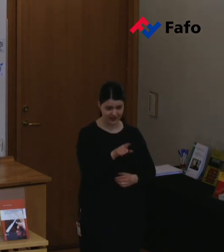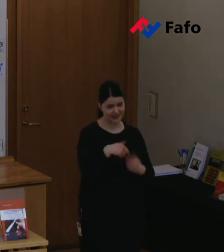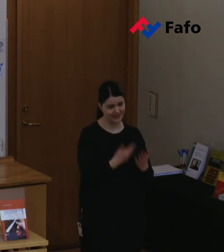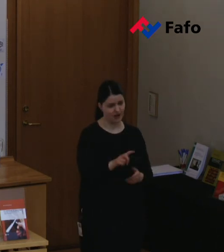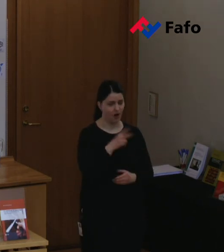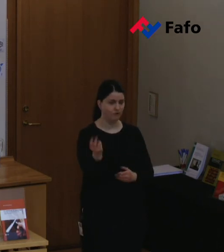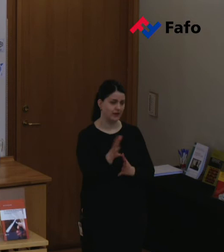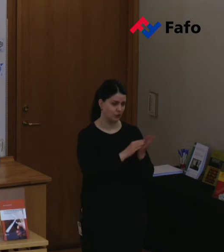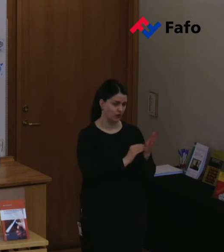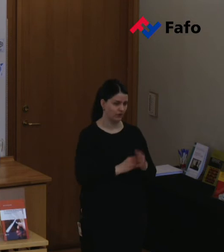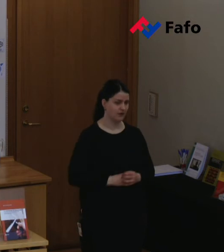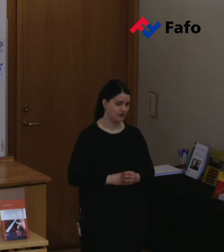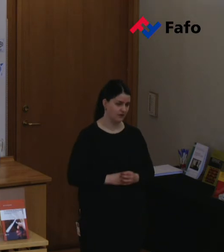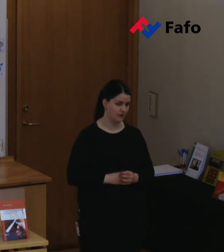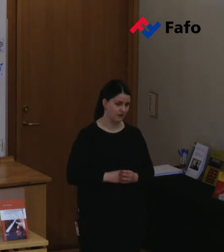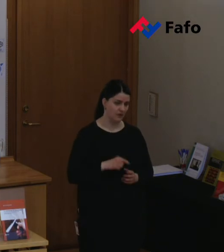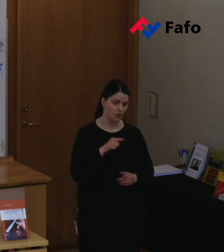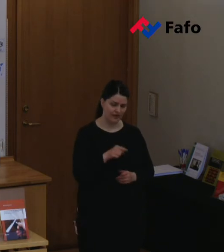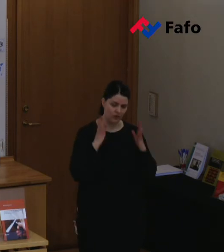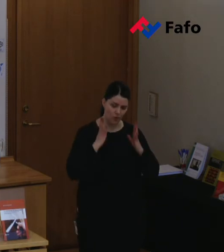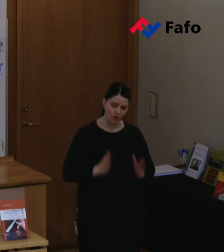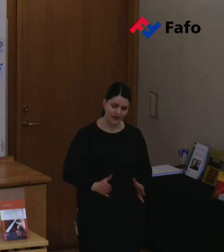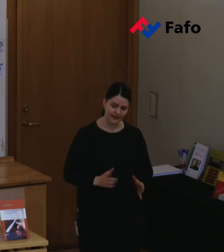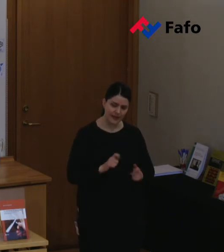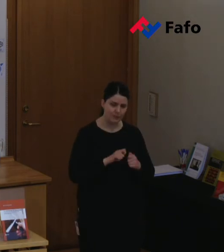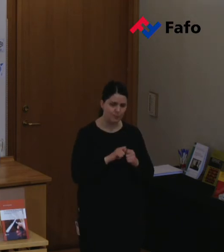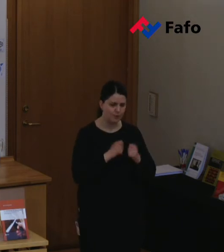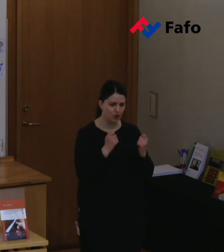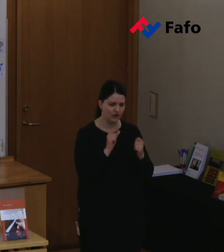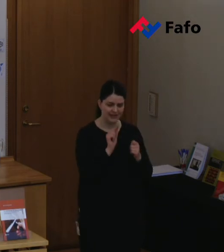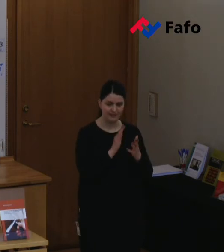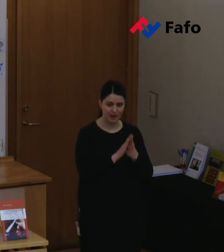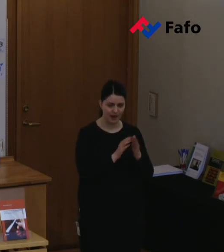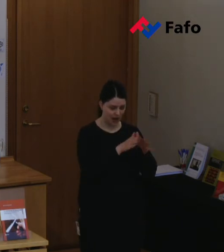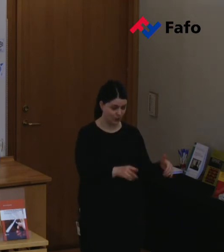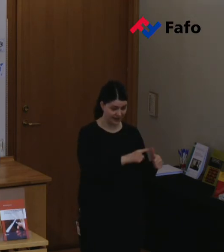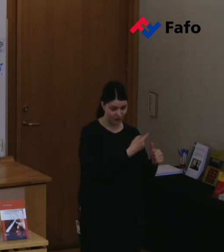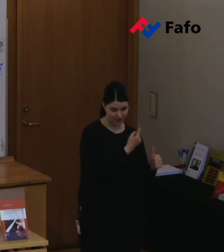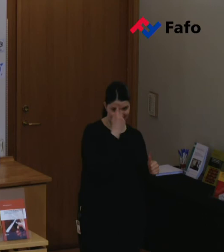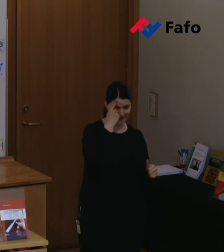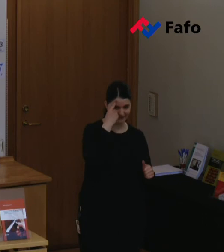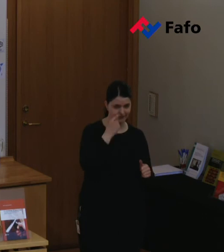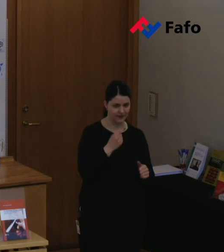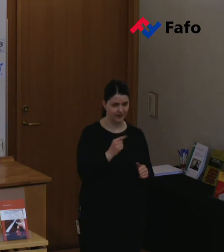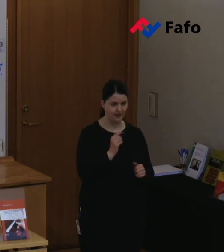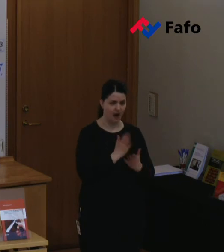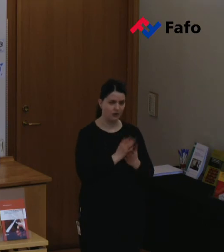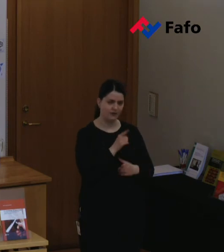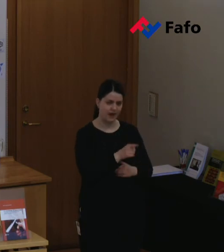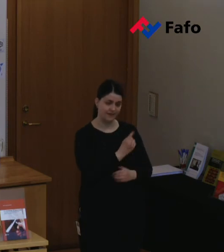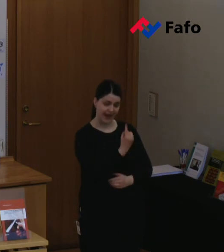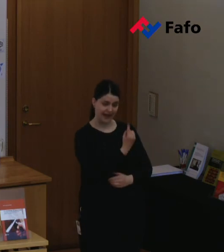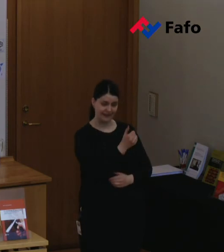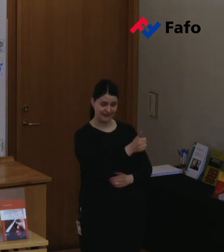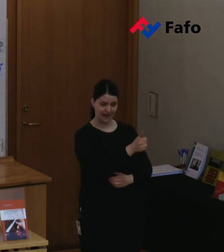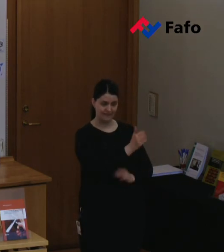jeg opplever på et vis at dette en holdning som bryter litt med housing first-ideen. Nettopp at det den enkelte selv